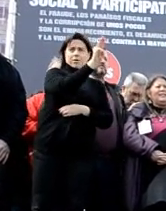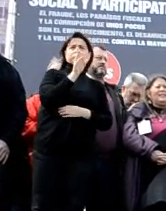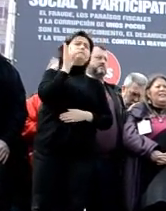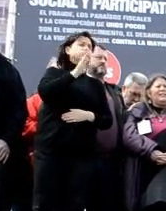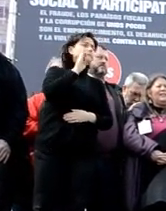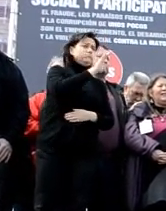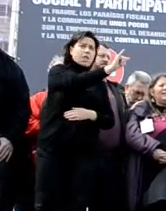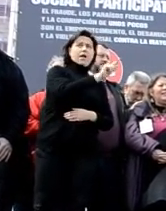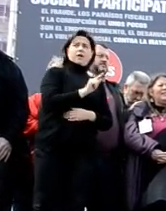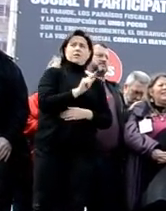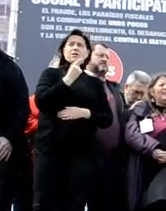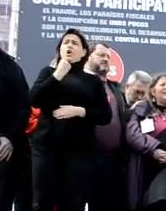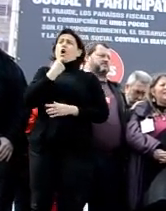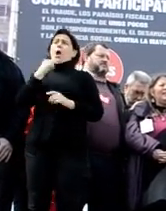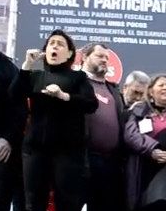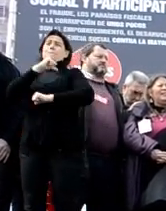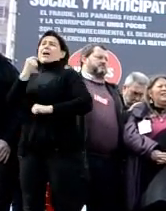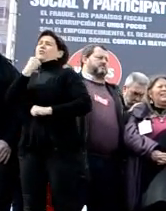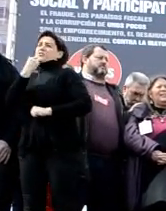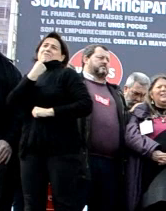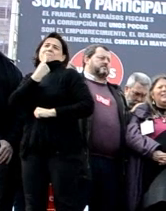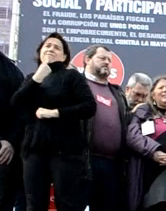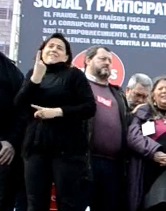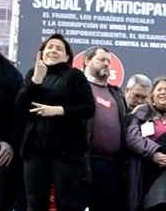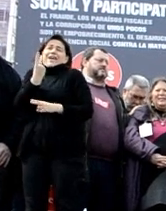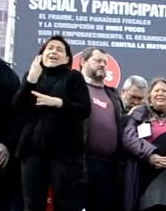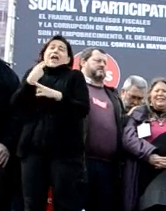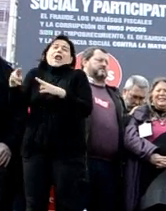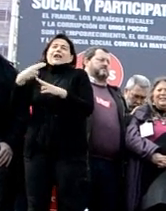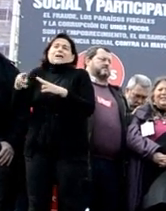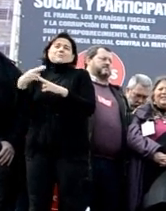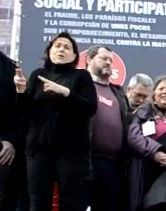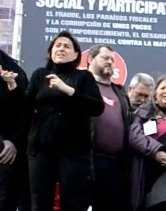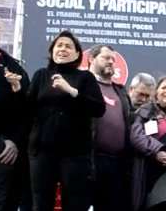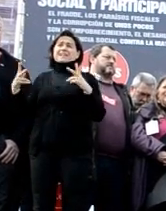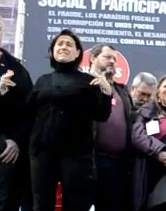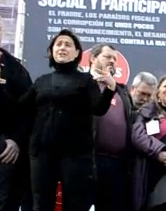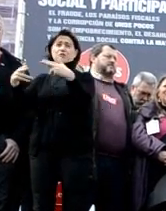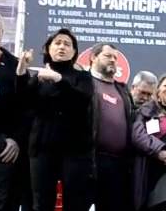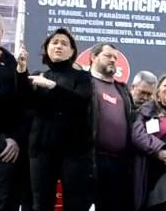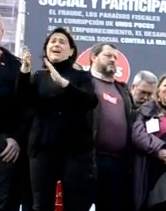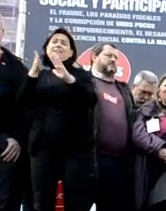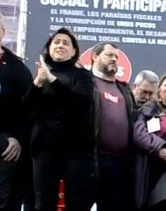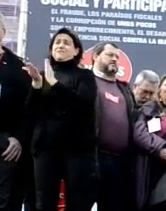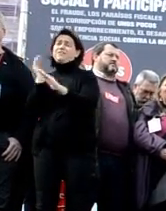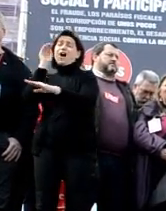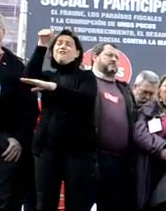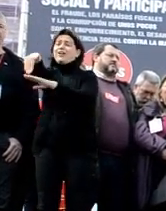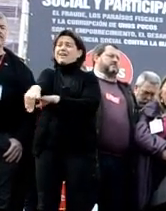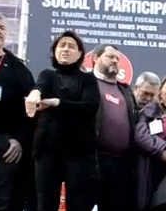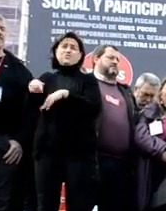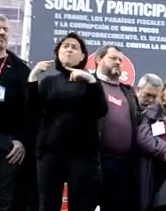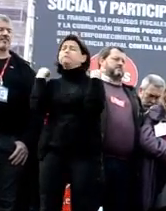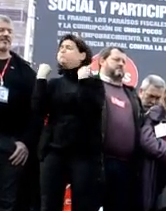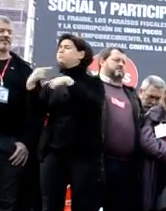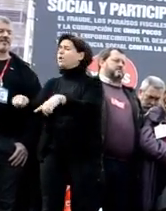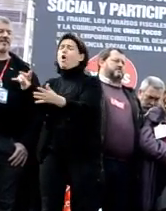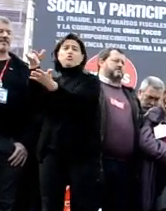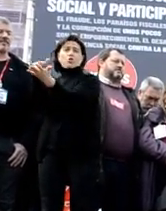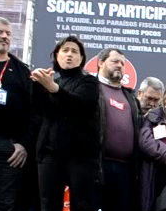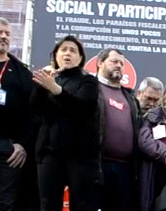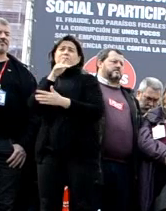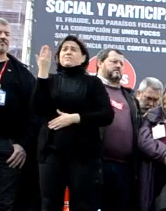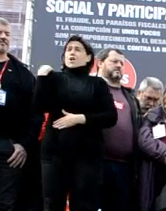Los datos del paro manifiestan el fracaso de las políticas de austeridad dogmática que se vienen aplicando por los sucesivos gobiernos desde mayo